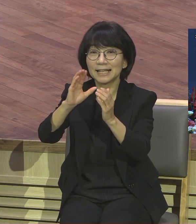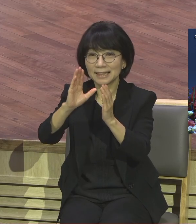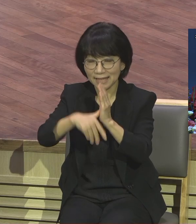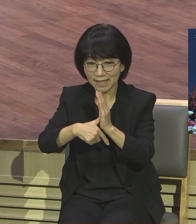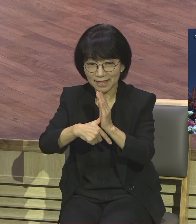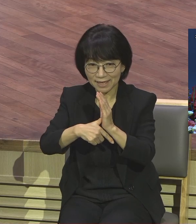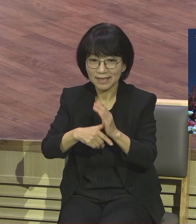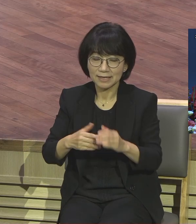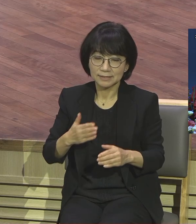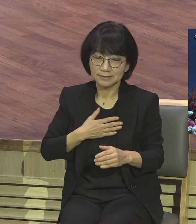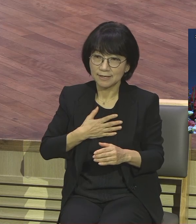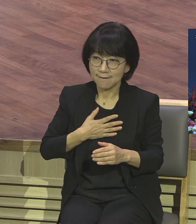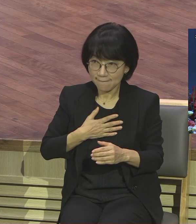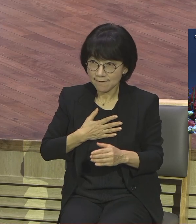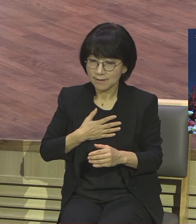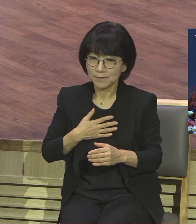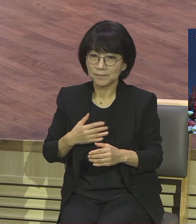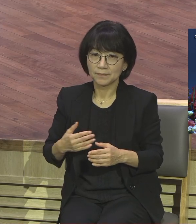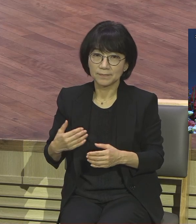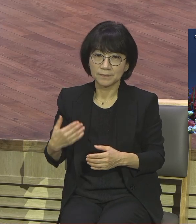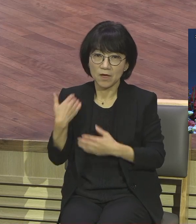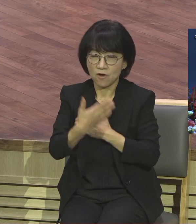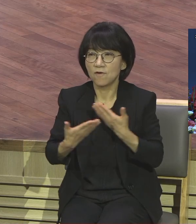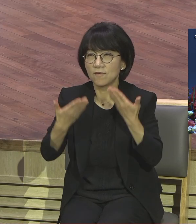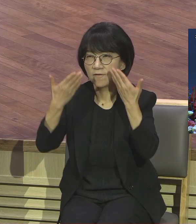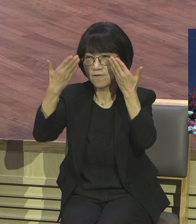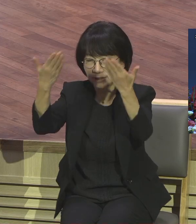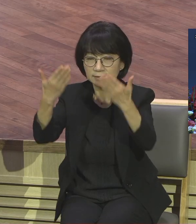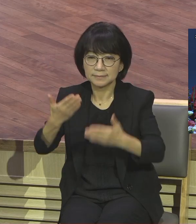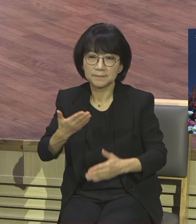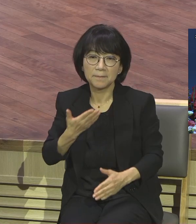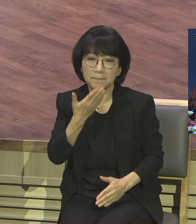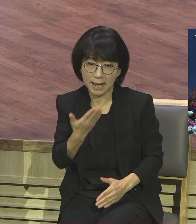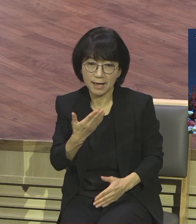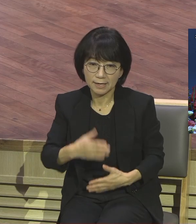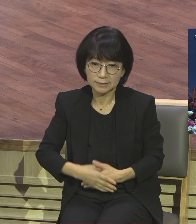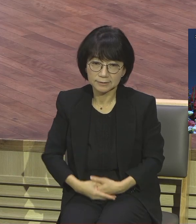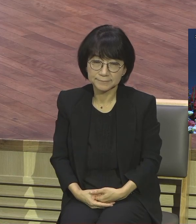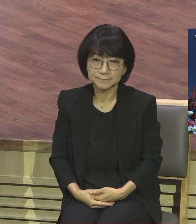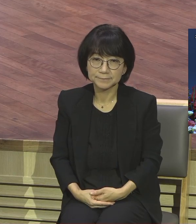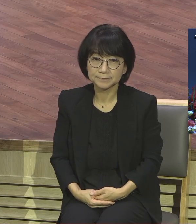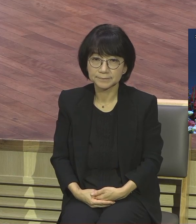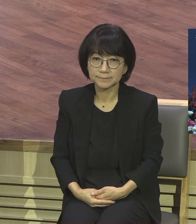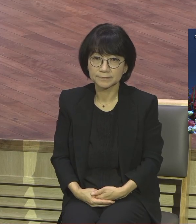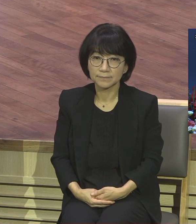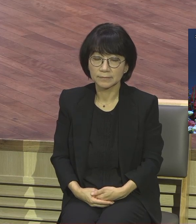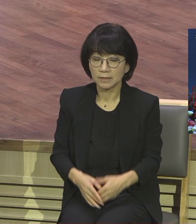드릴 가치가 있다는 확신이 들 때 헌신하게 됩니다.